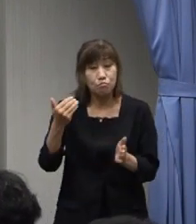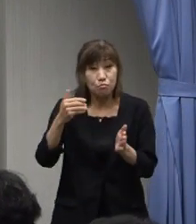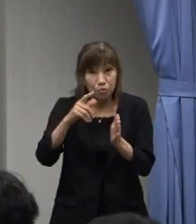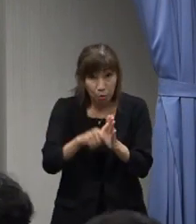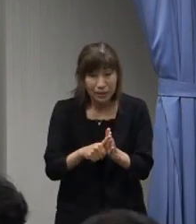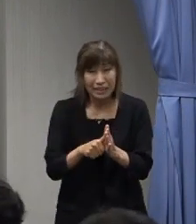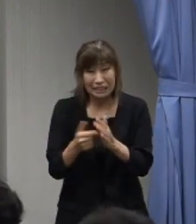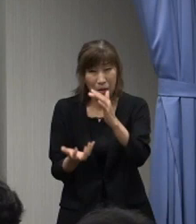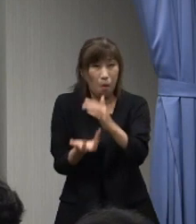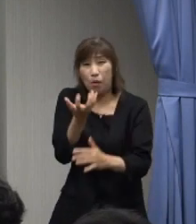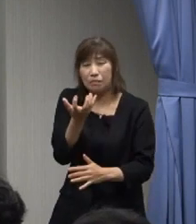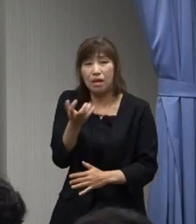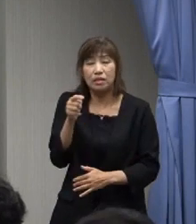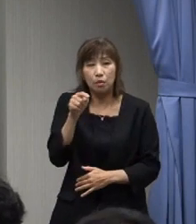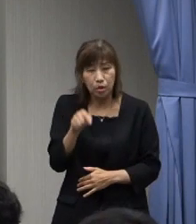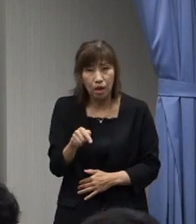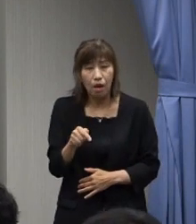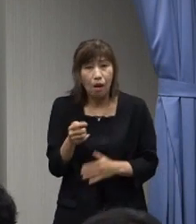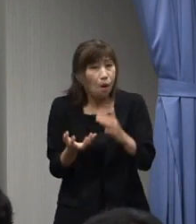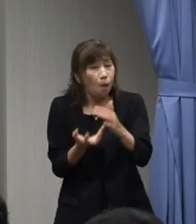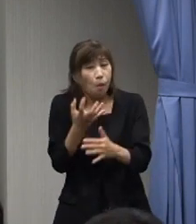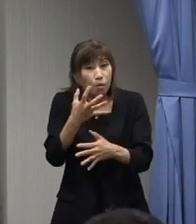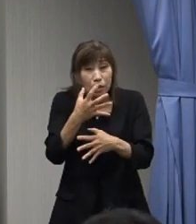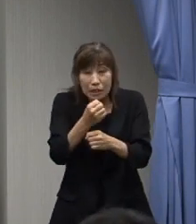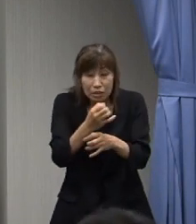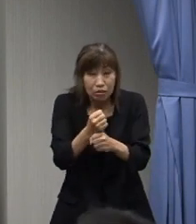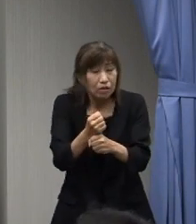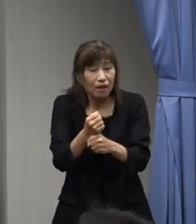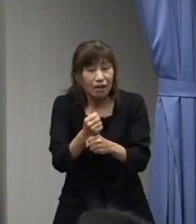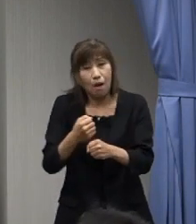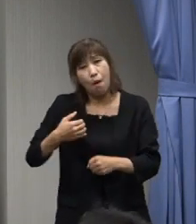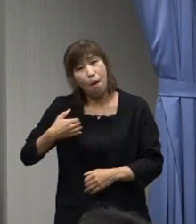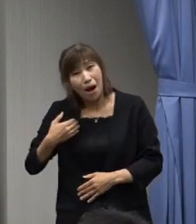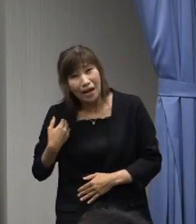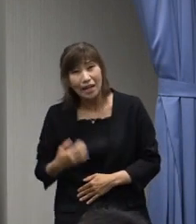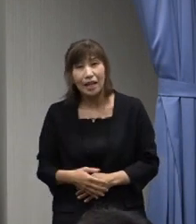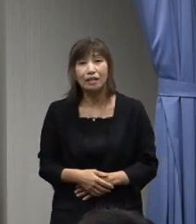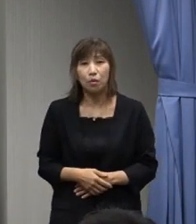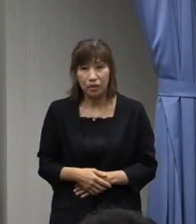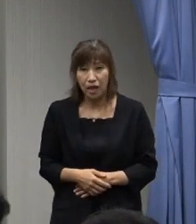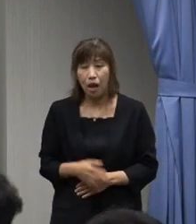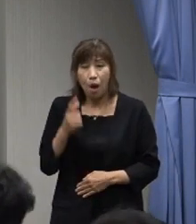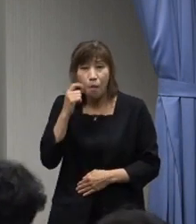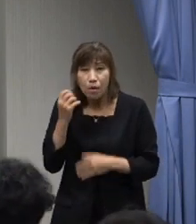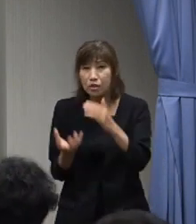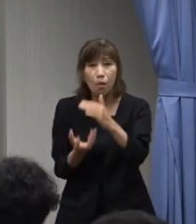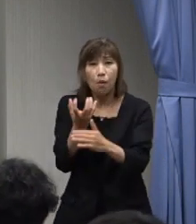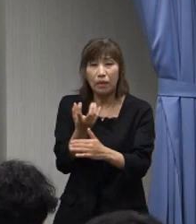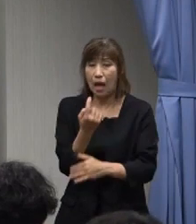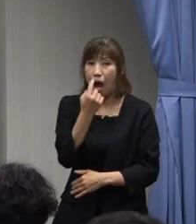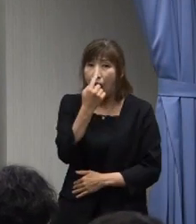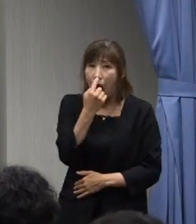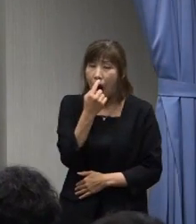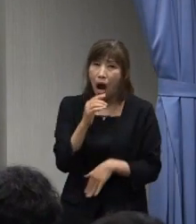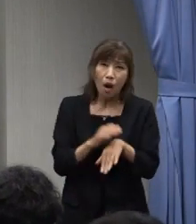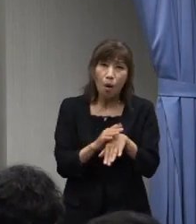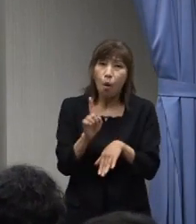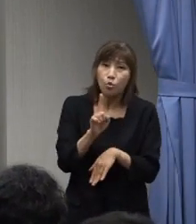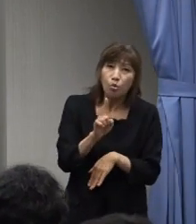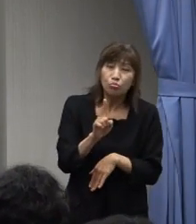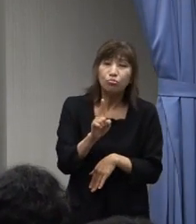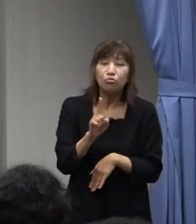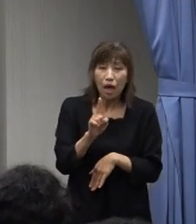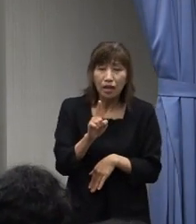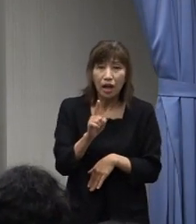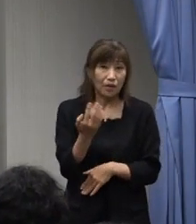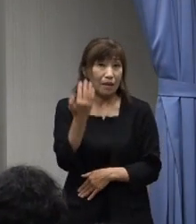ので、いつ発生するしたとしても、この自分だったらどうするかという、ぜひシミュレーションを府民の